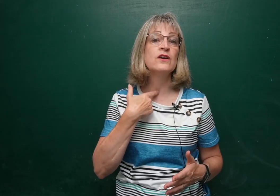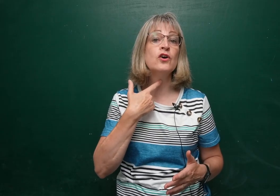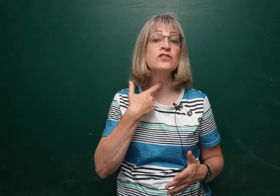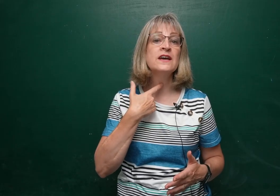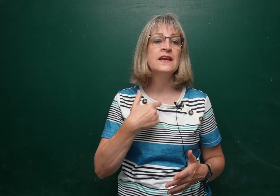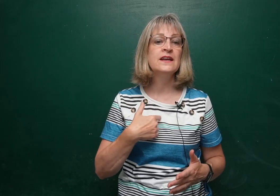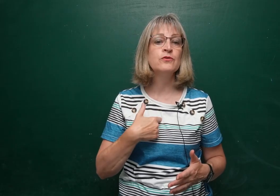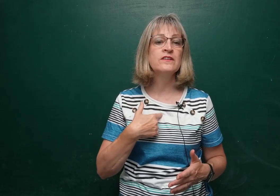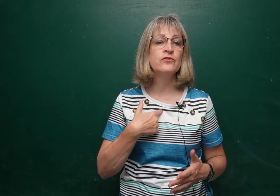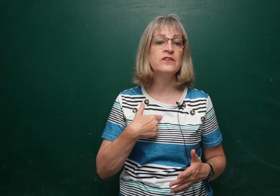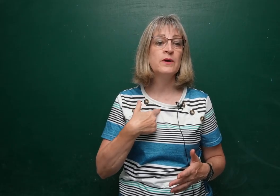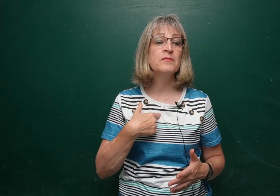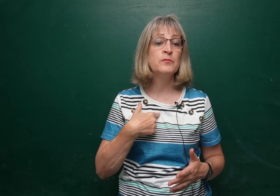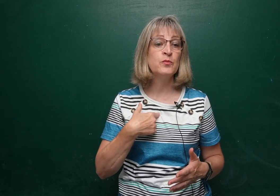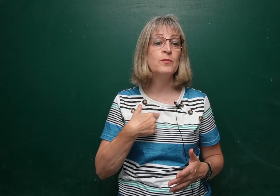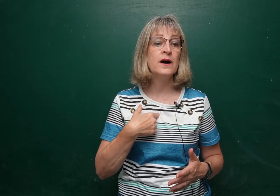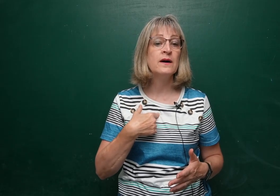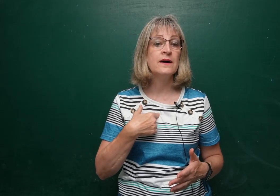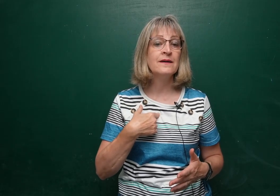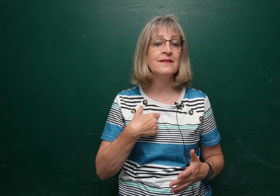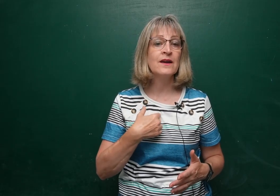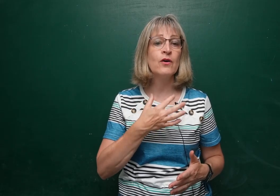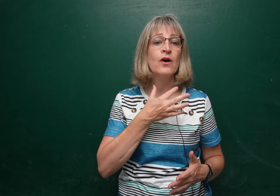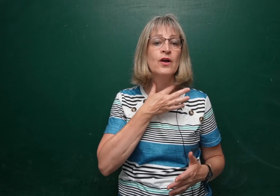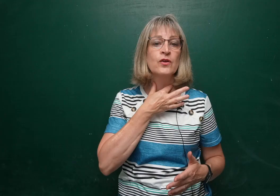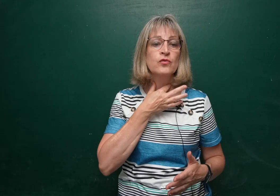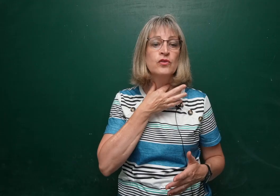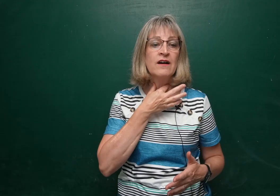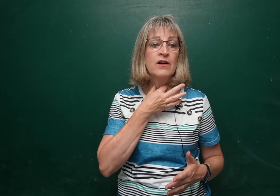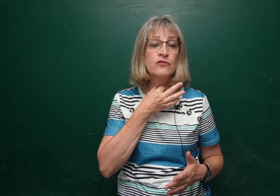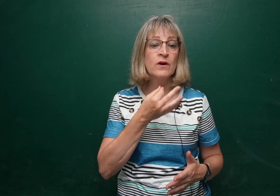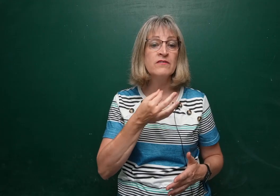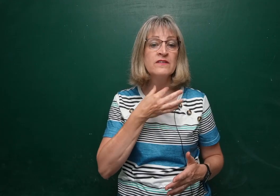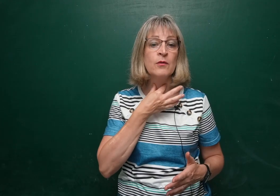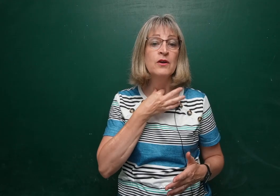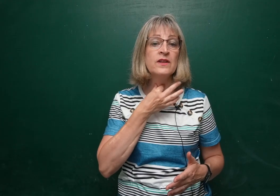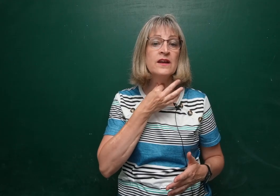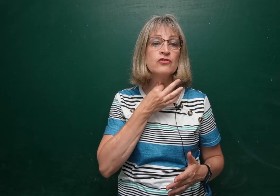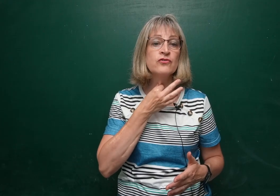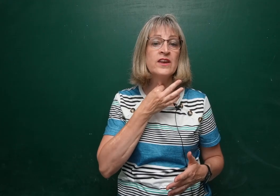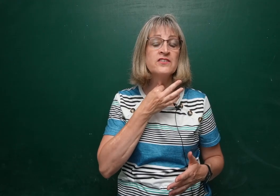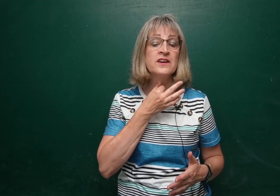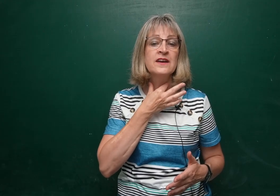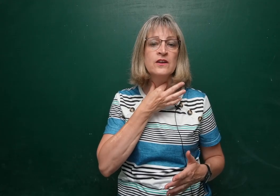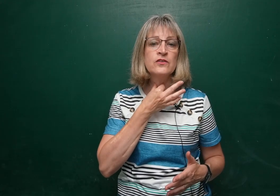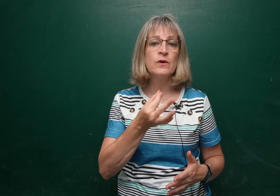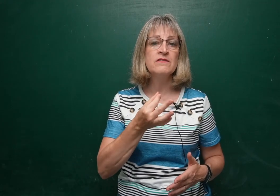gorge et l'autre qui se situait un petit peu plus bas. Hein, d'accord? Donc, avoir soif, normal, on a la gorge sèche, soif